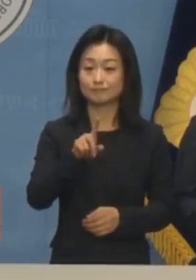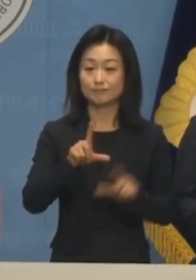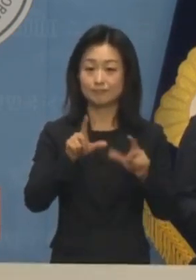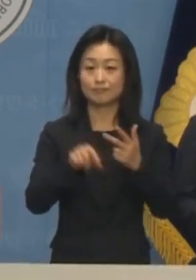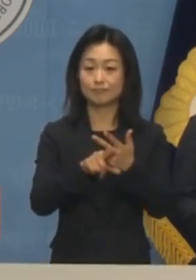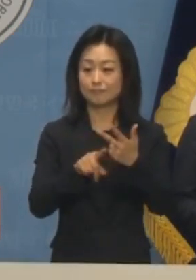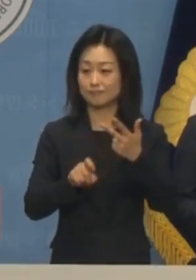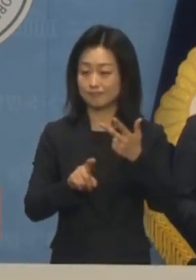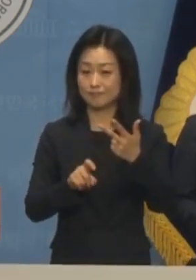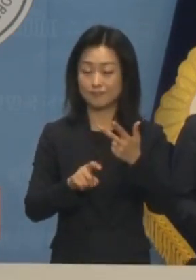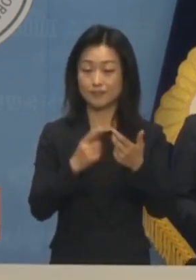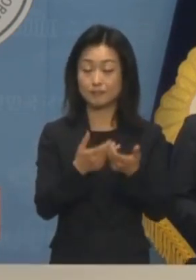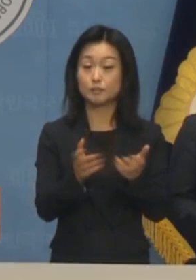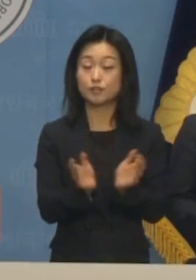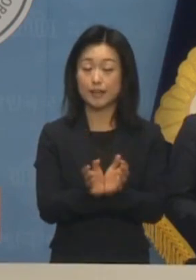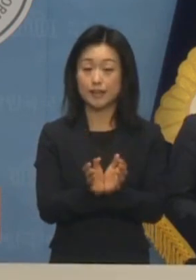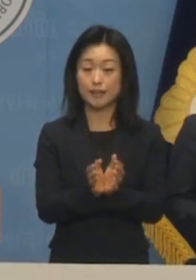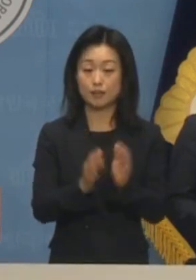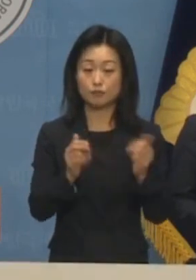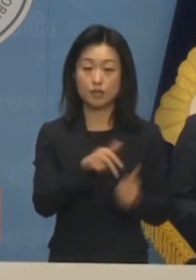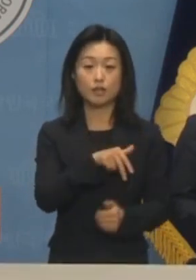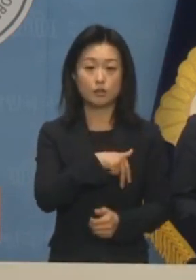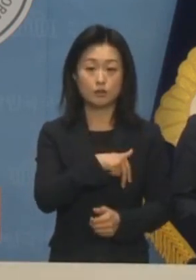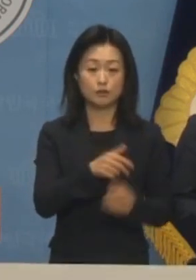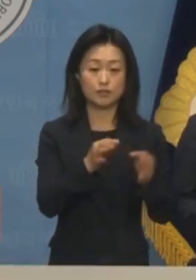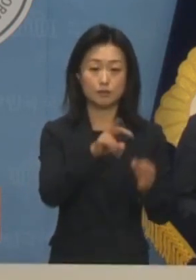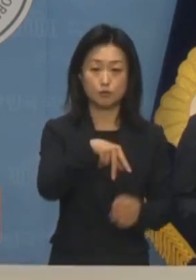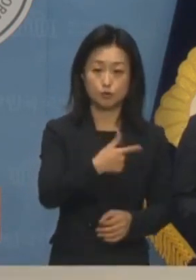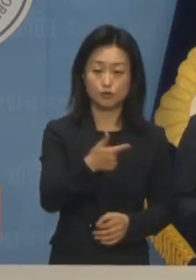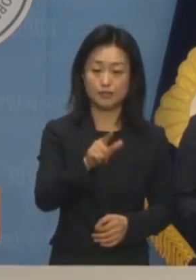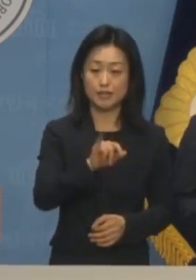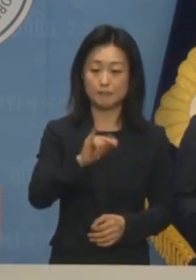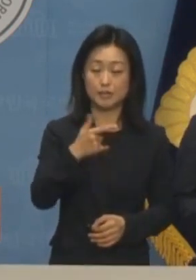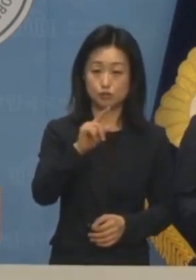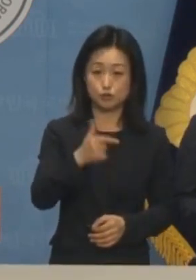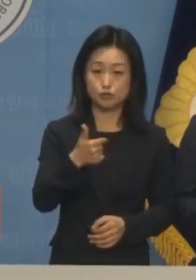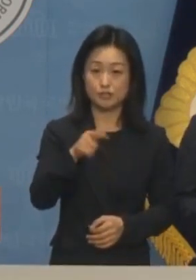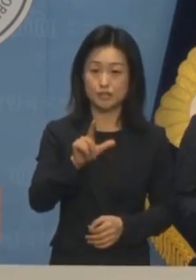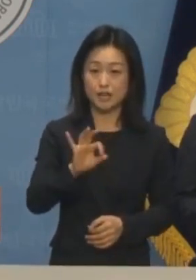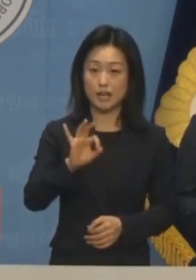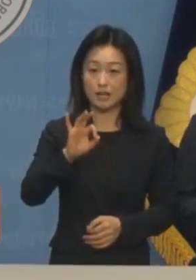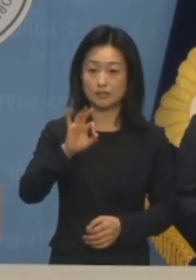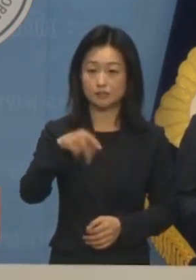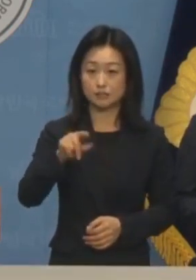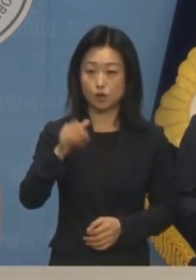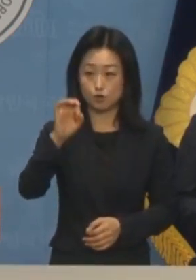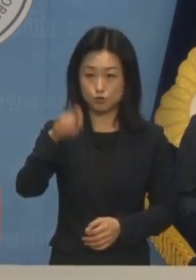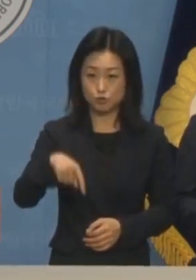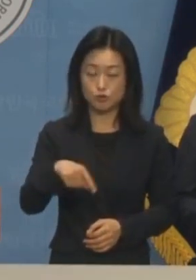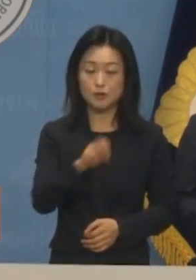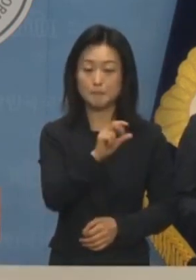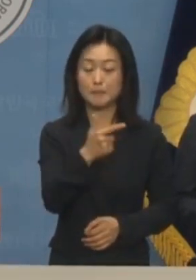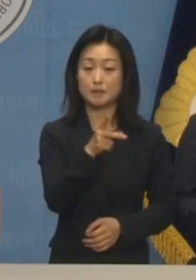11일 더불어민주당 국회의원 김윤, 남인순, 강선우, 강준현, 김영배,